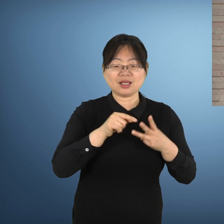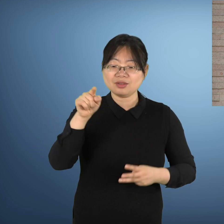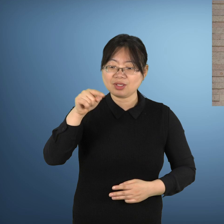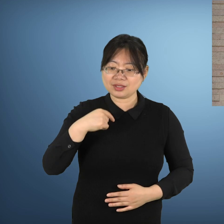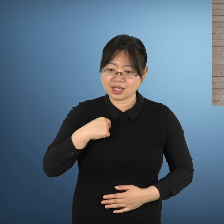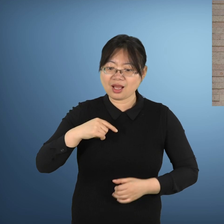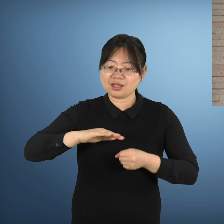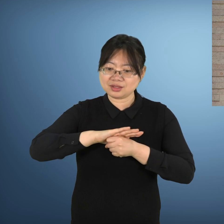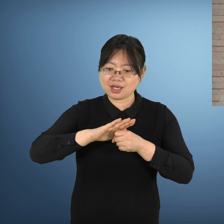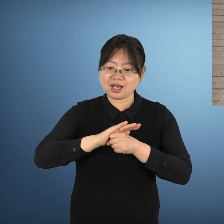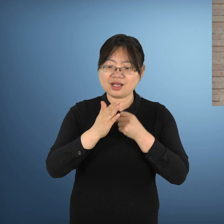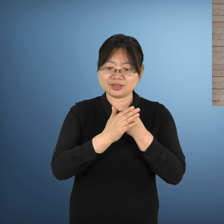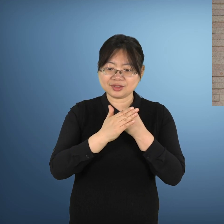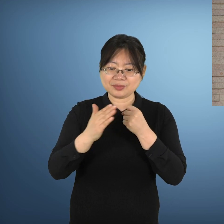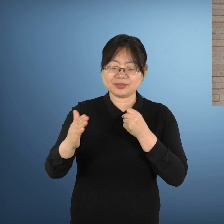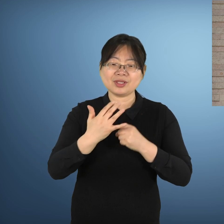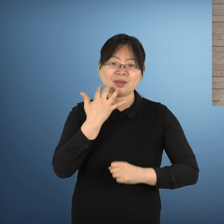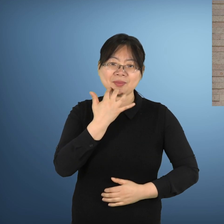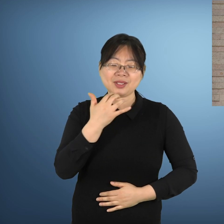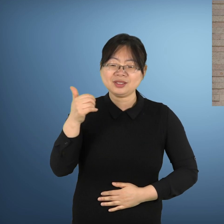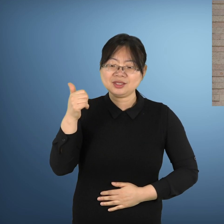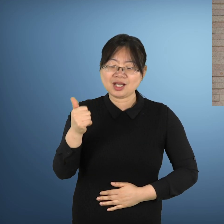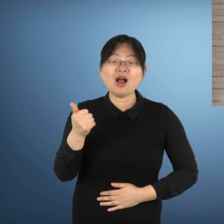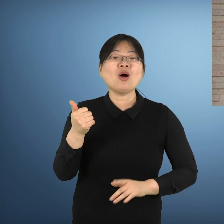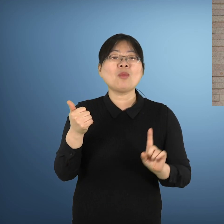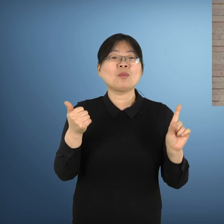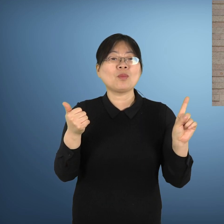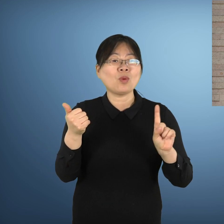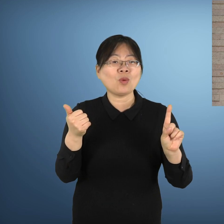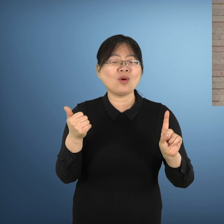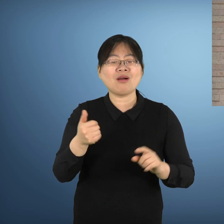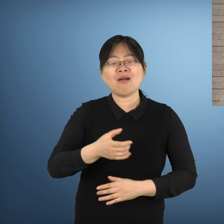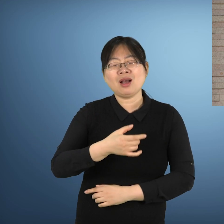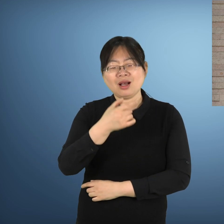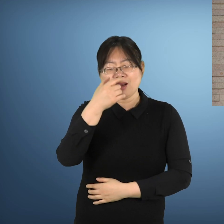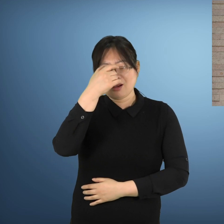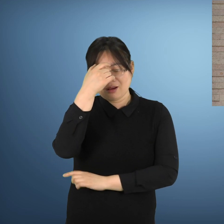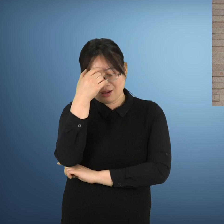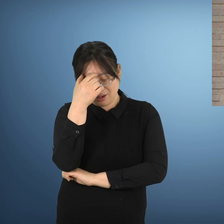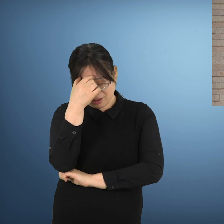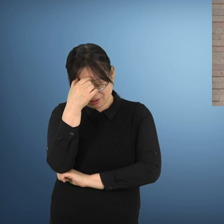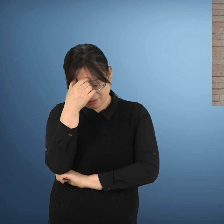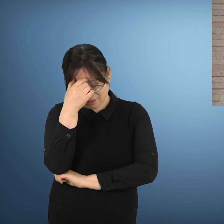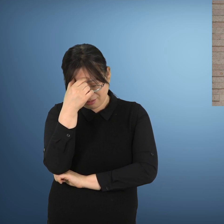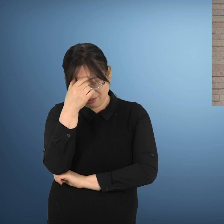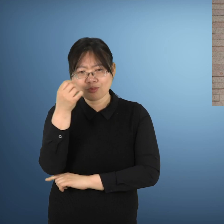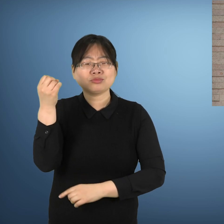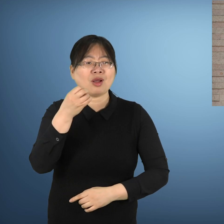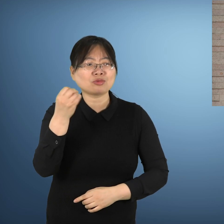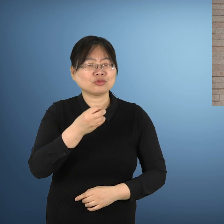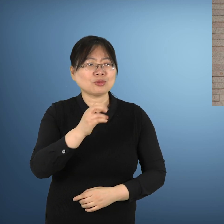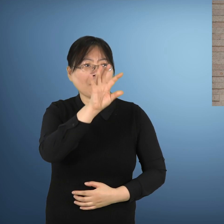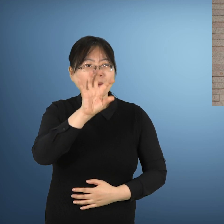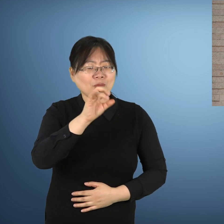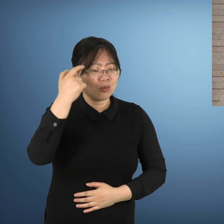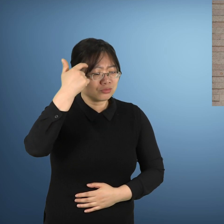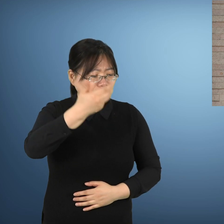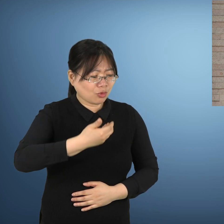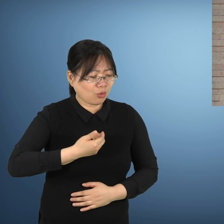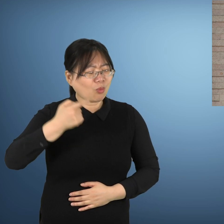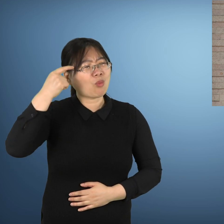나를 사랑하느냐 하심으로 베드로가 뭐하여? 근심하여. 자꾸 물어보니까 걱정되는